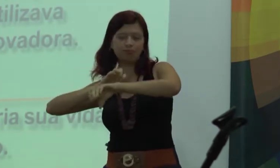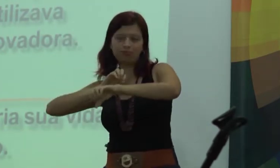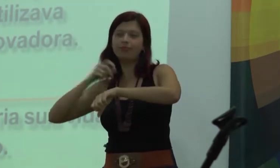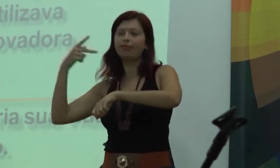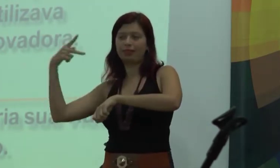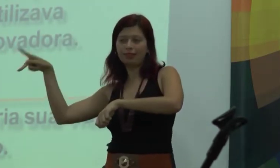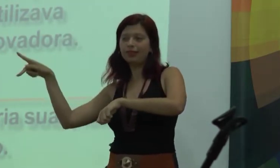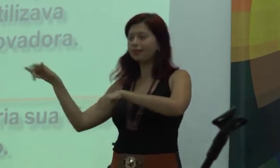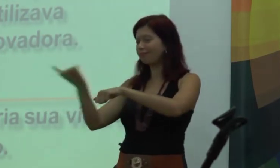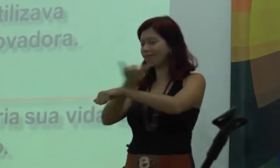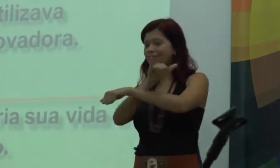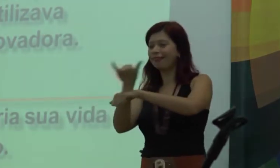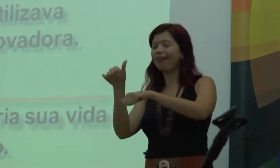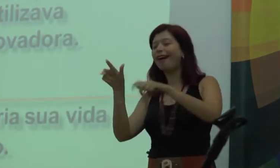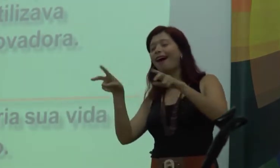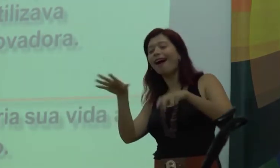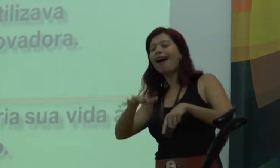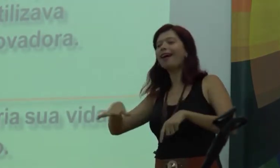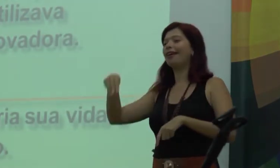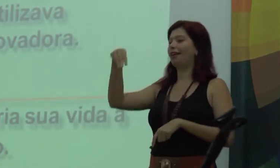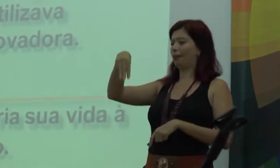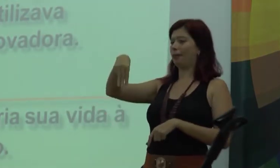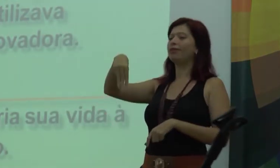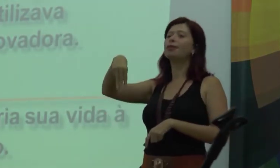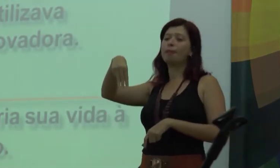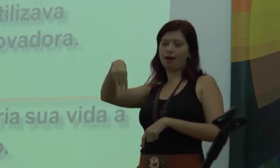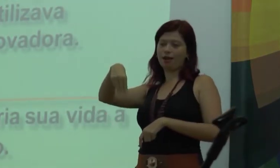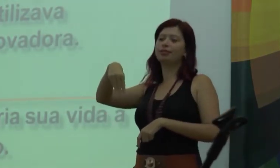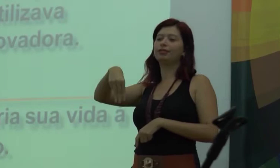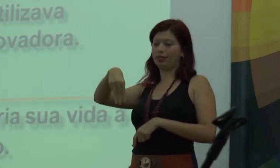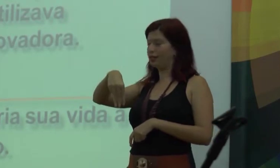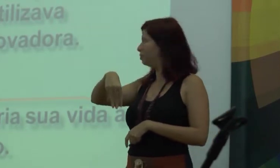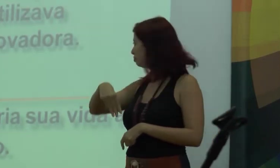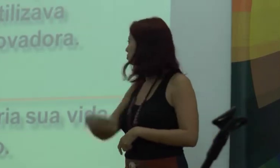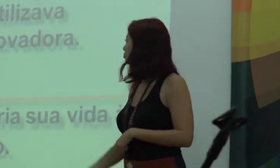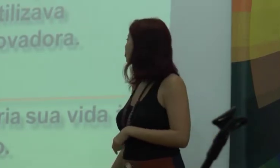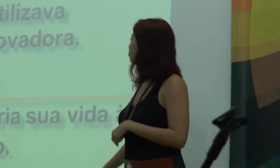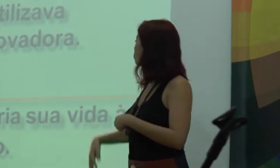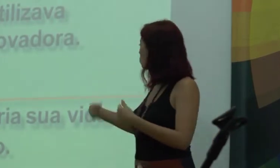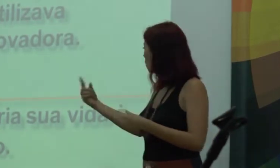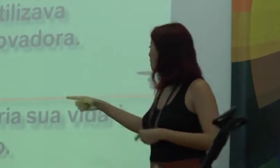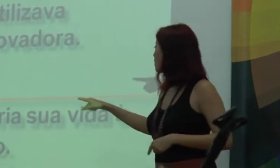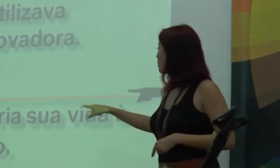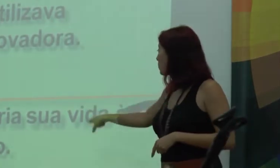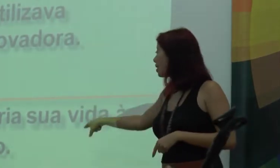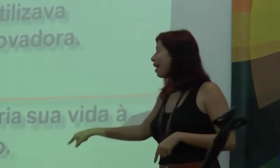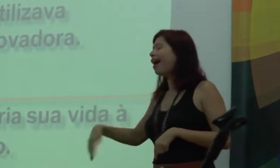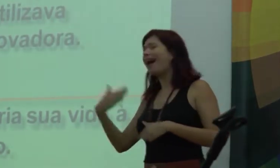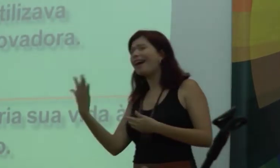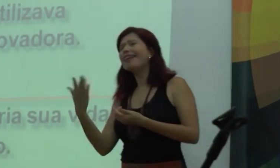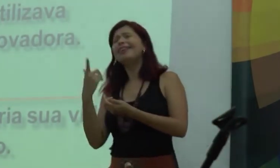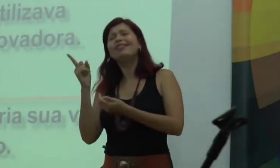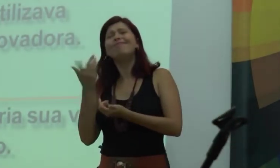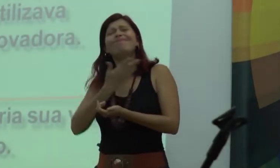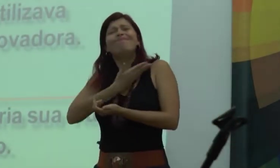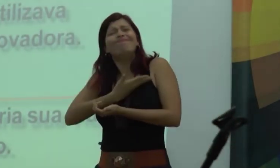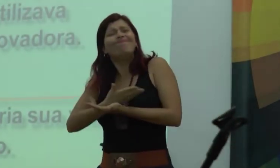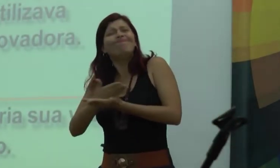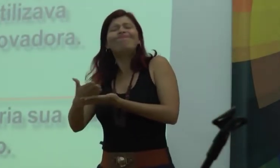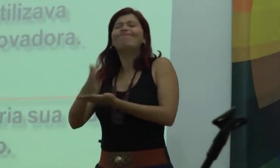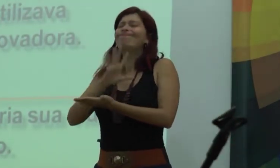nova, inovadora de ensino, era próprio dele, né? Eram estratégias, um método, principalmente de matemática.